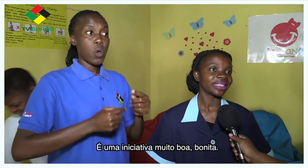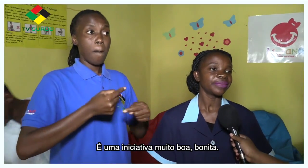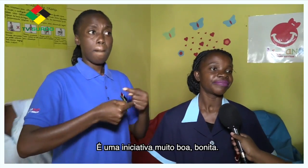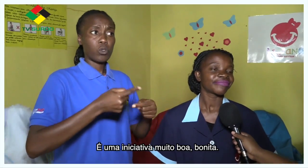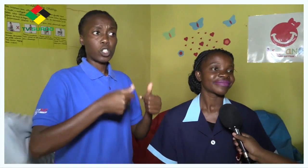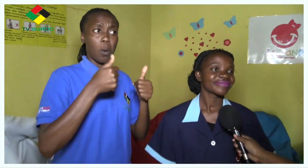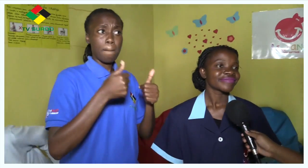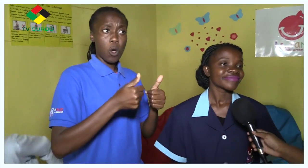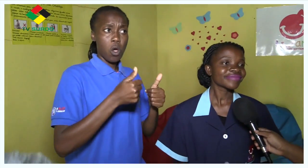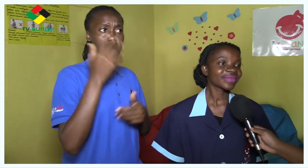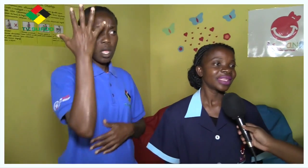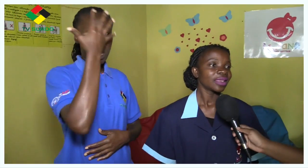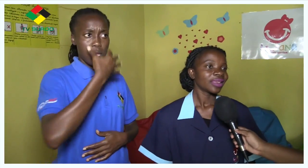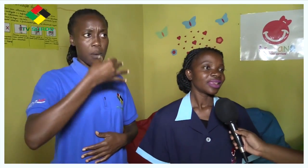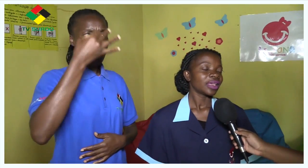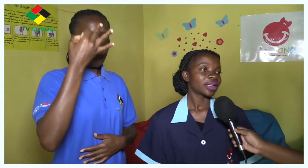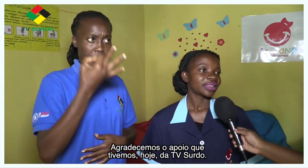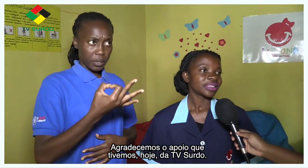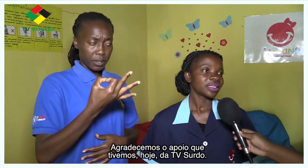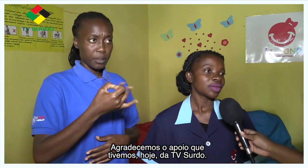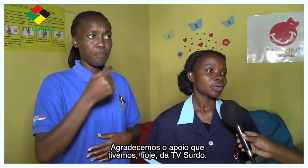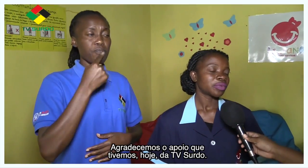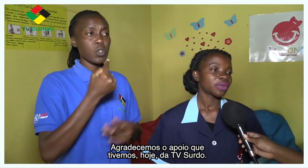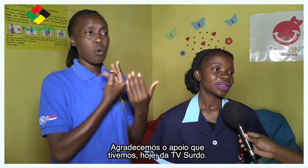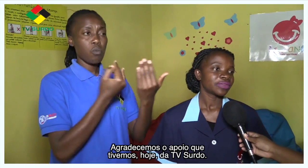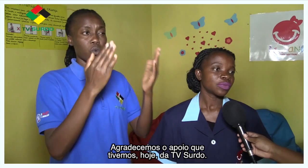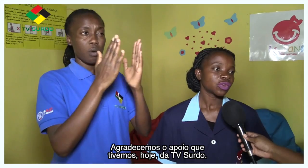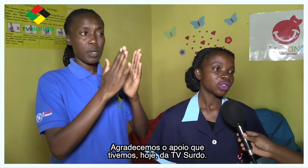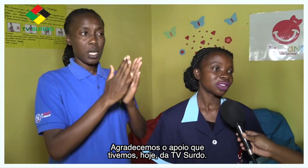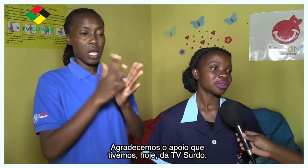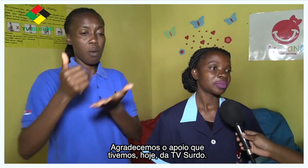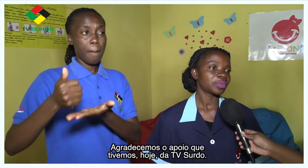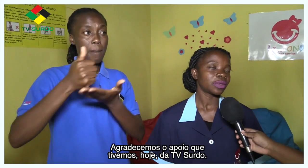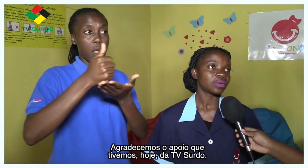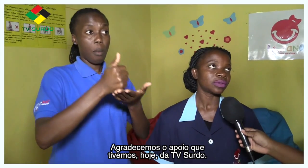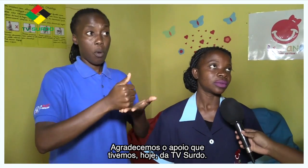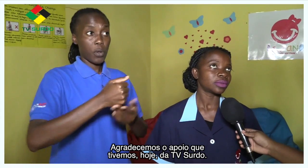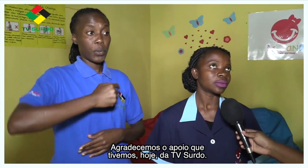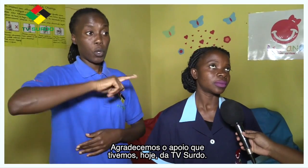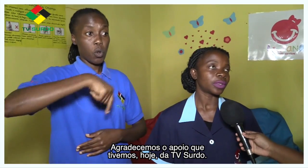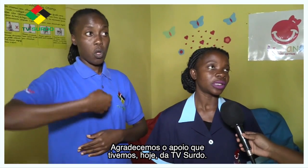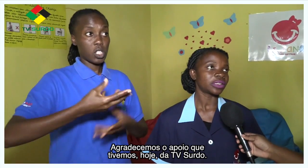bonita, e agradecer o apoio que tivemos hoje pela